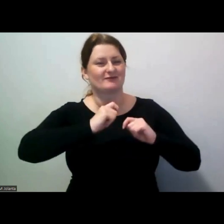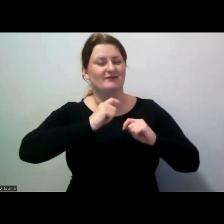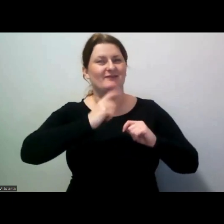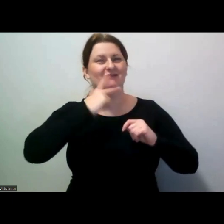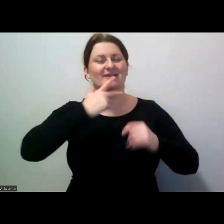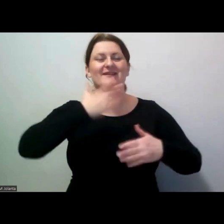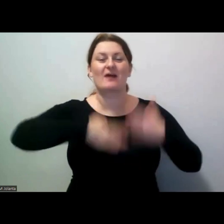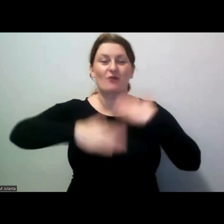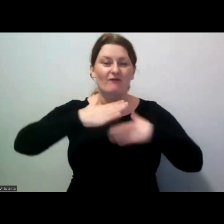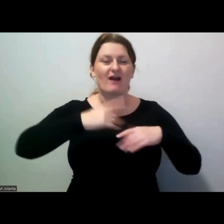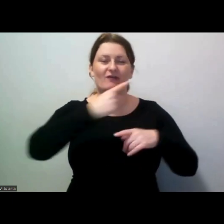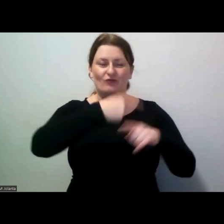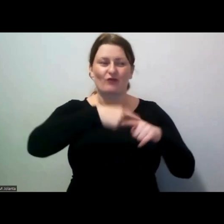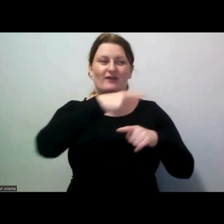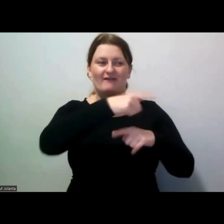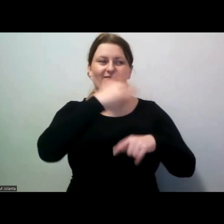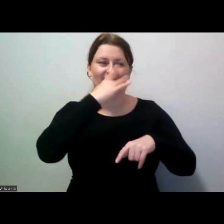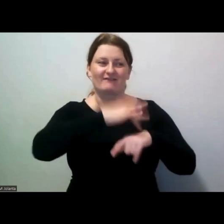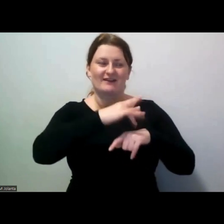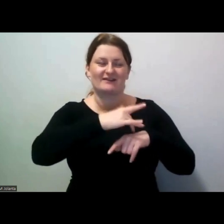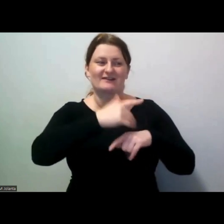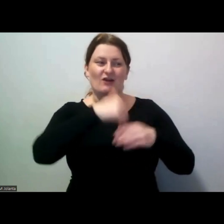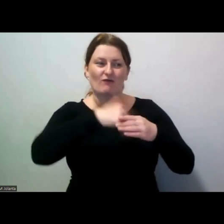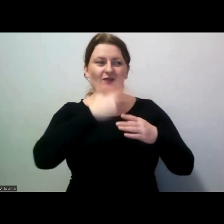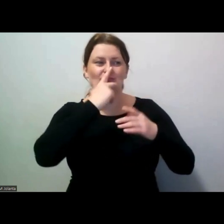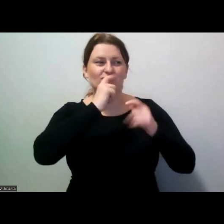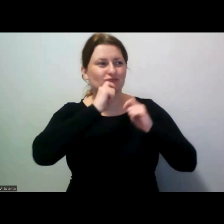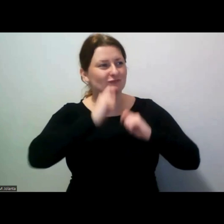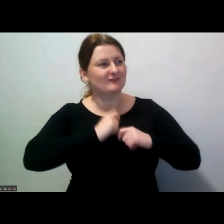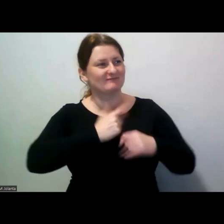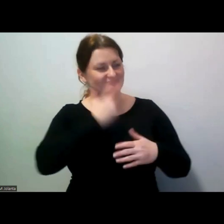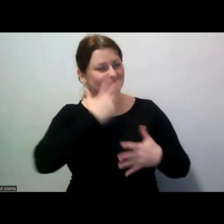satysfakcji pojawiał się przy tworzeniu tego narzędzia.